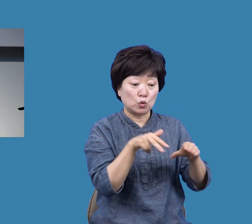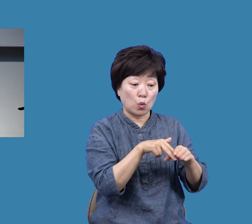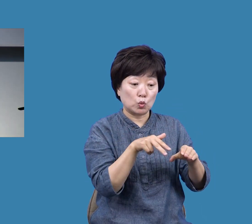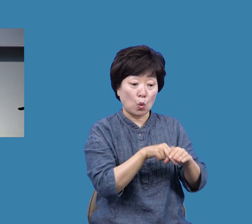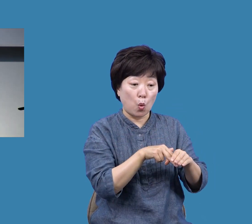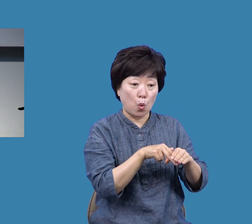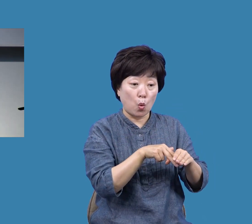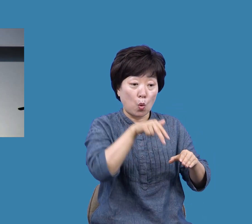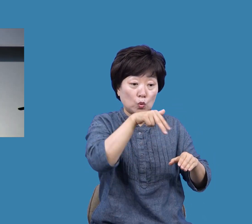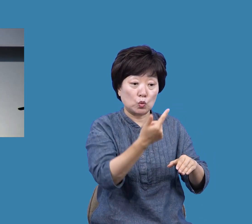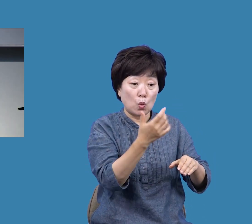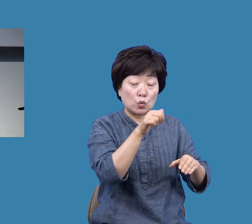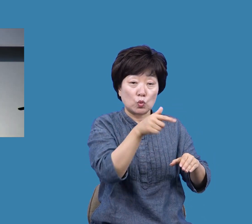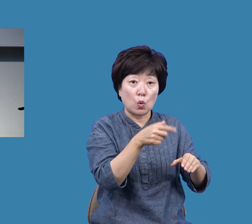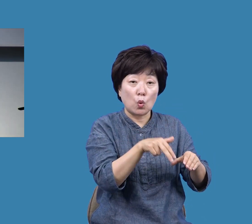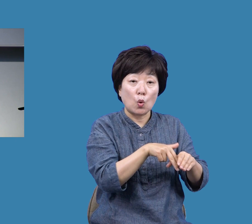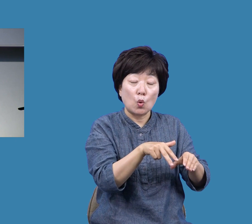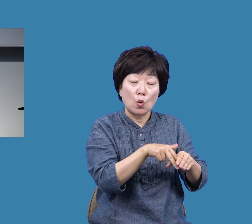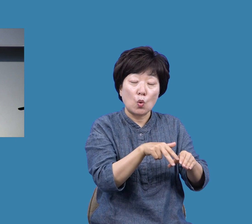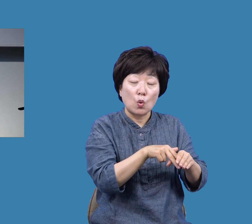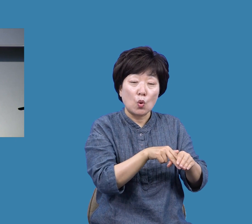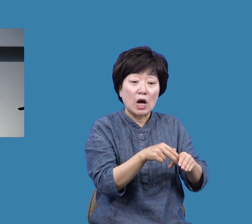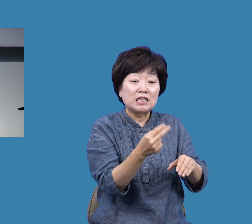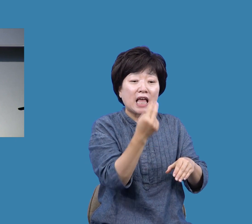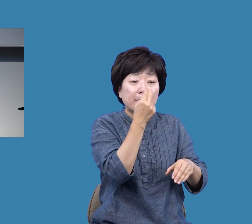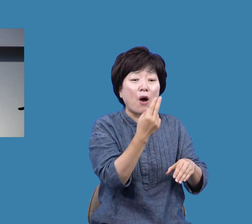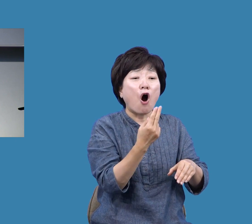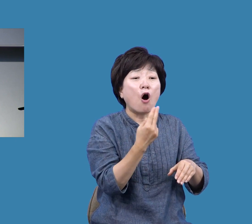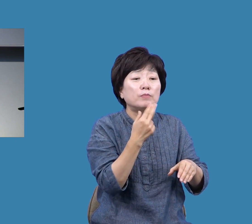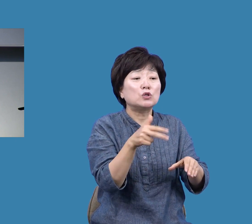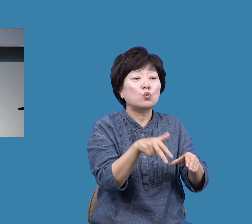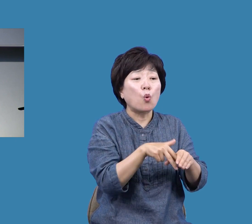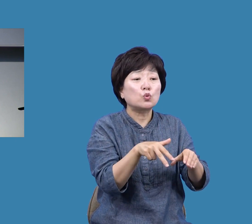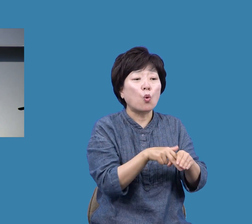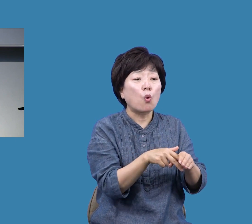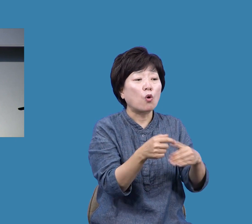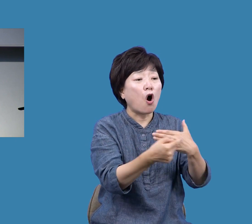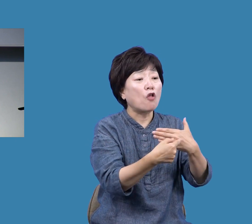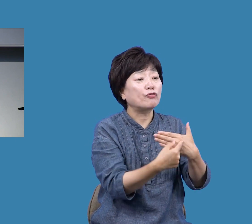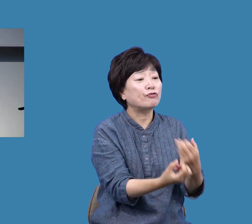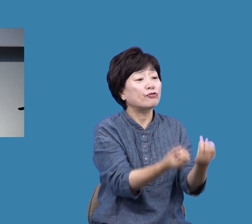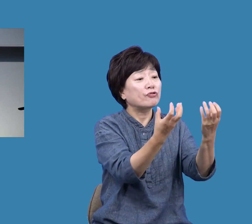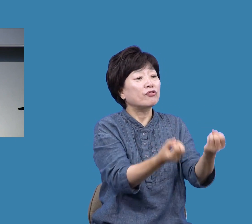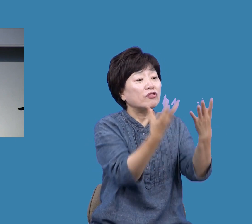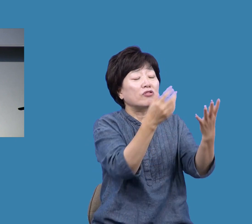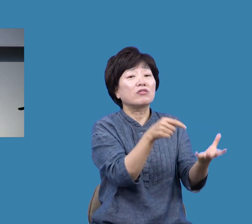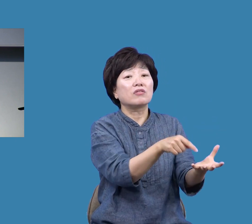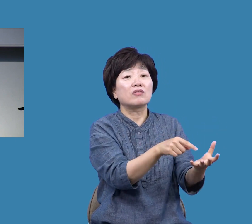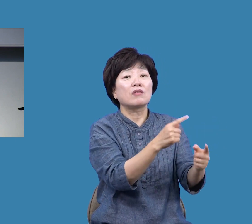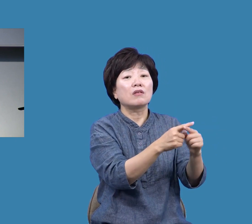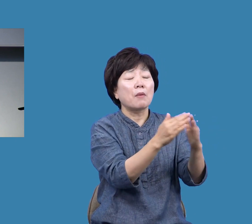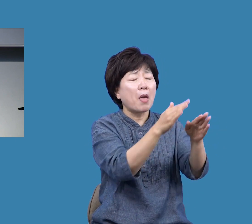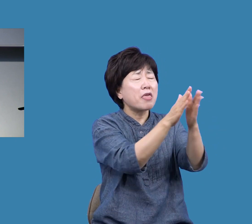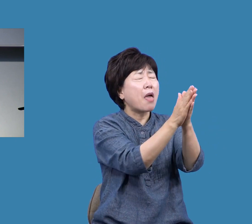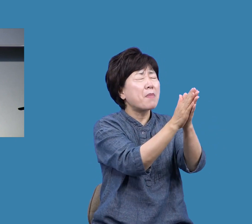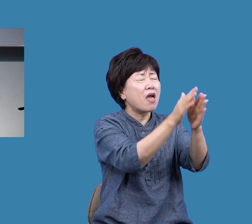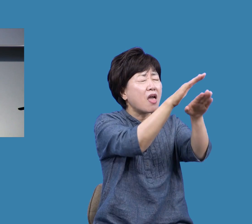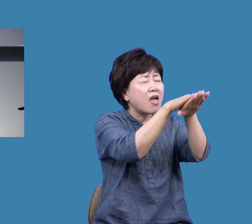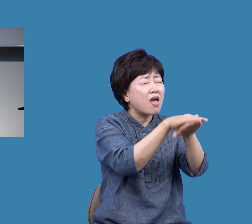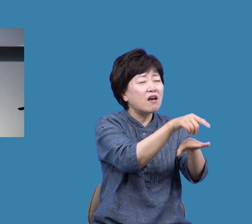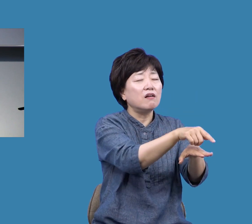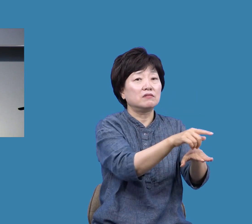종교성이라고 하는 인간한테 원래 있는 거지. 근데 그러니까 이 생명 없는 종교 행위들이 어떻게 생기냐면 처음부터 그렇게 생기는 게 아니에요. 처음부터 생기는 게